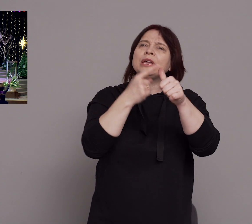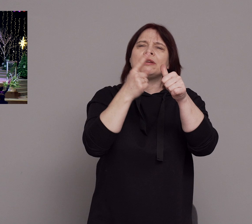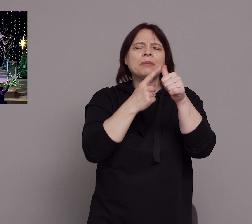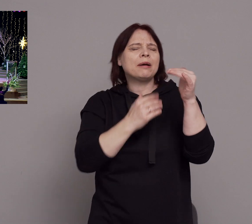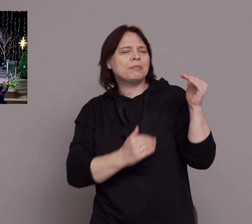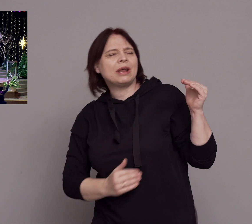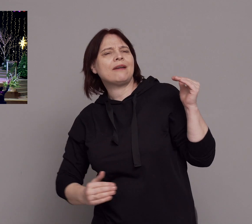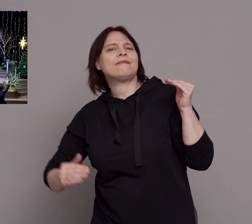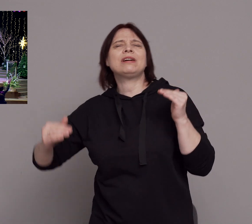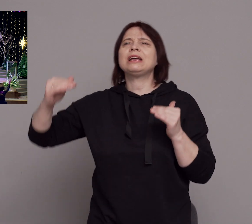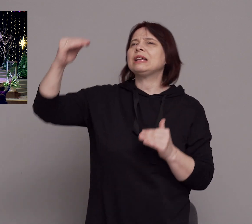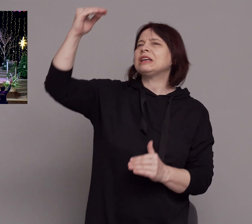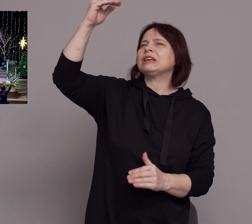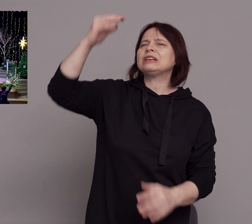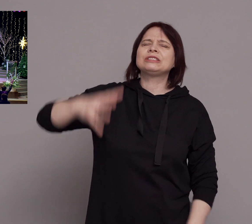Твое имя